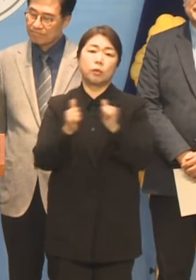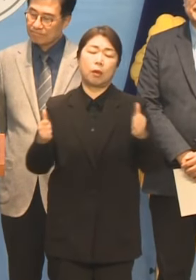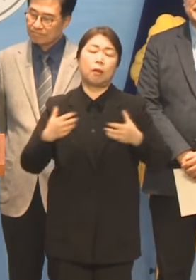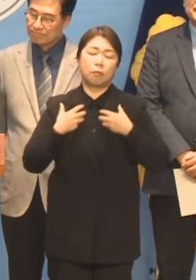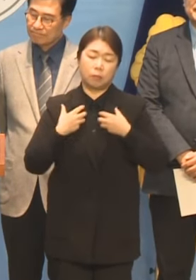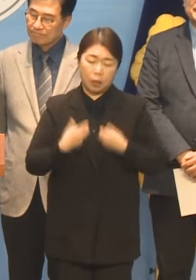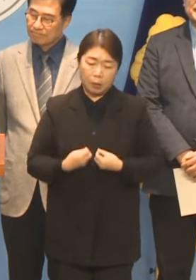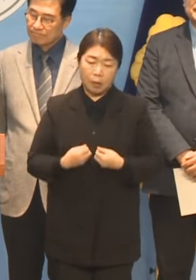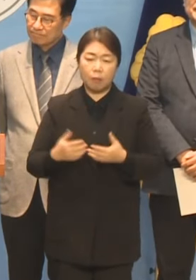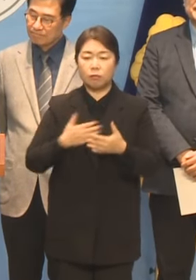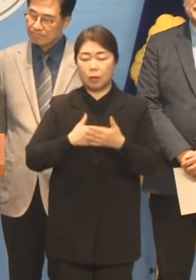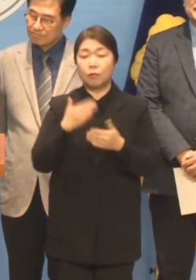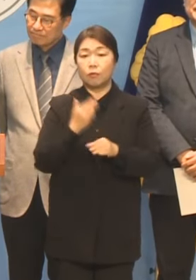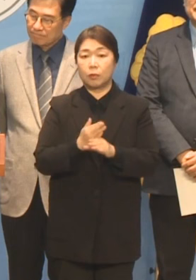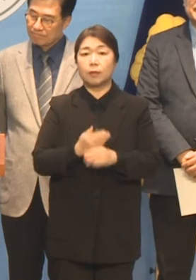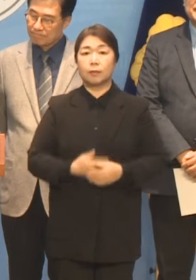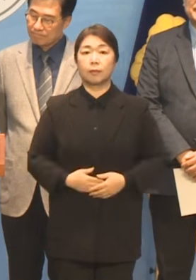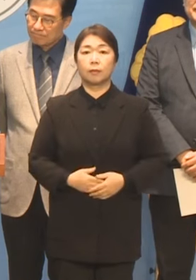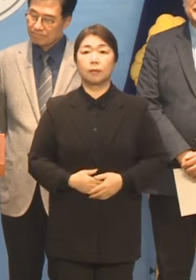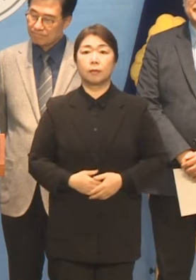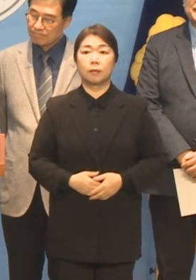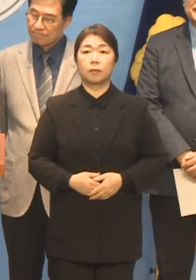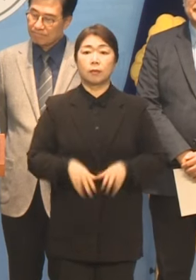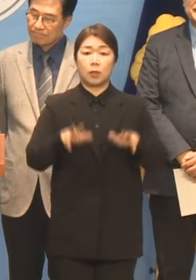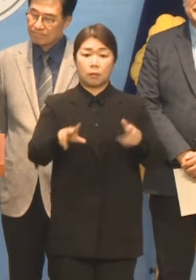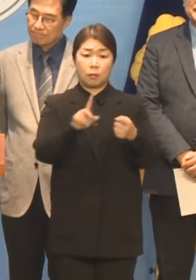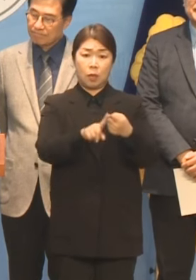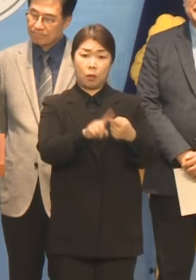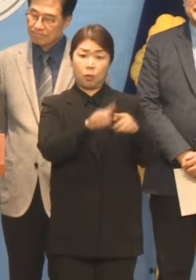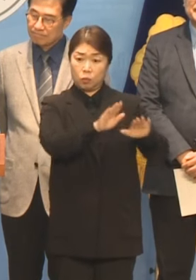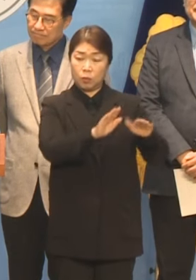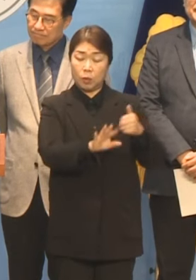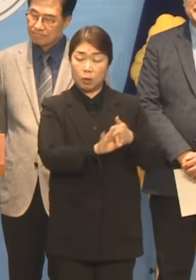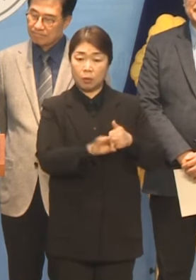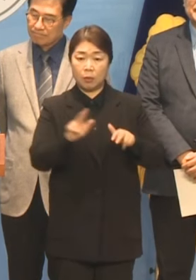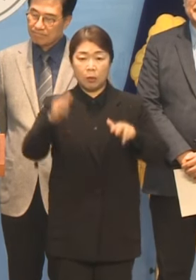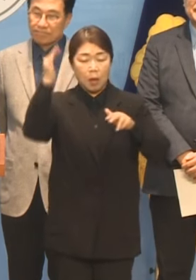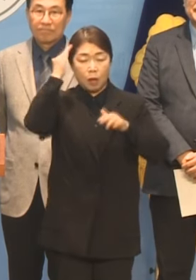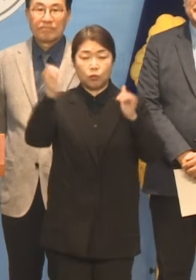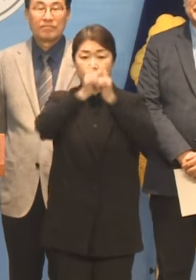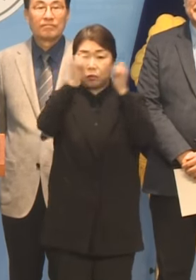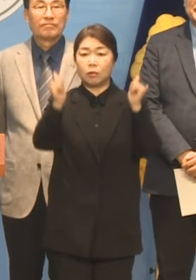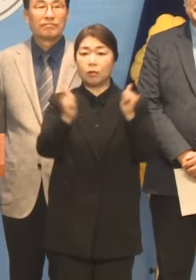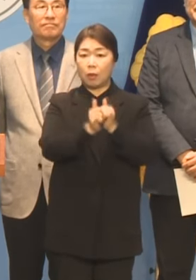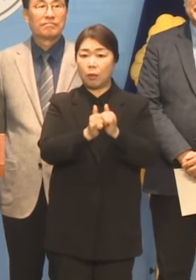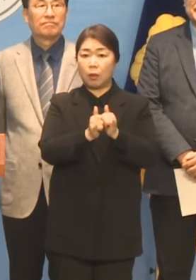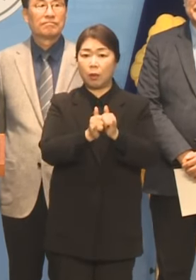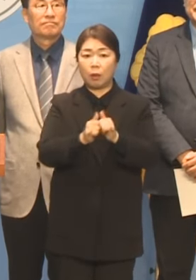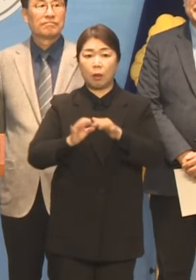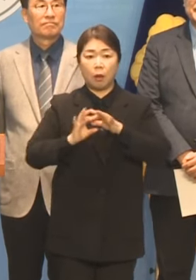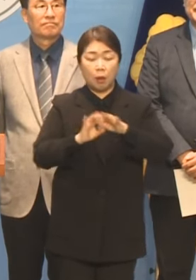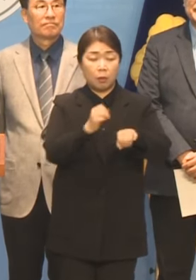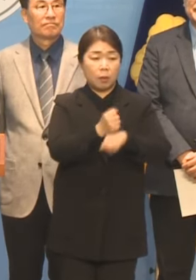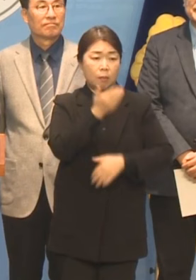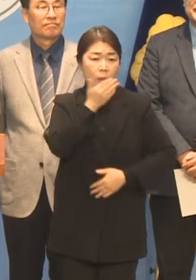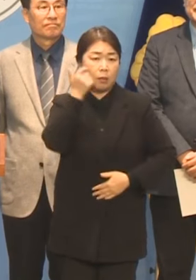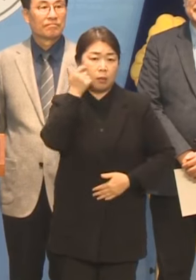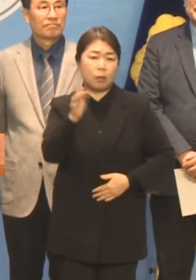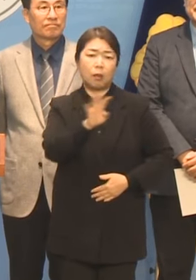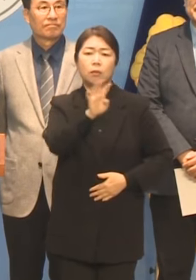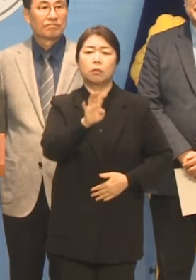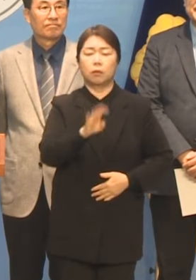상태에 직면해 있습니다 이대로 가면 지속 가능한 한국 사회가 유지될 수 있을지 의구심을 갖게 할